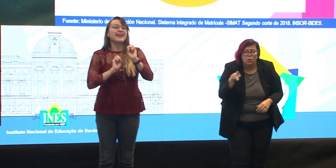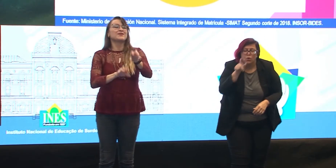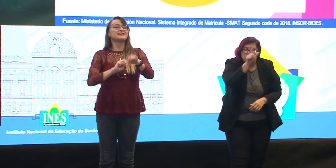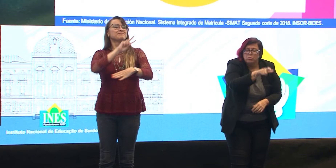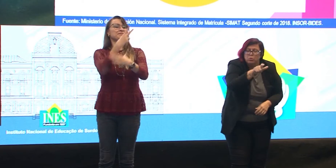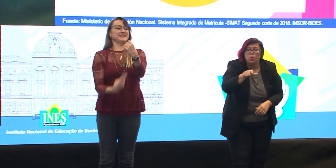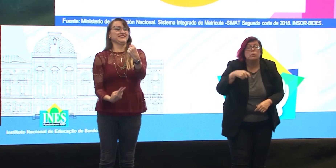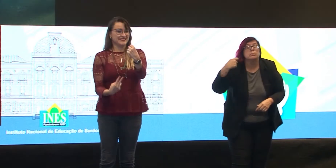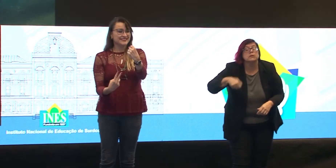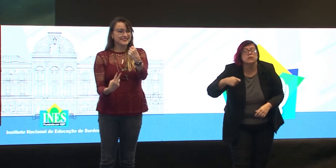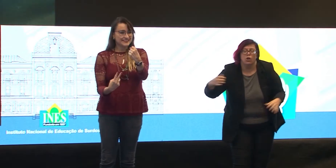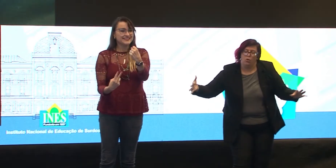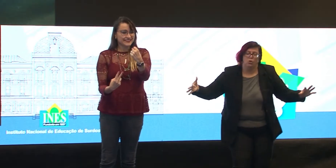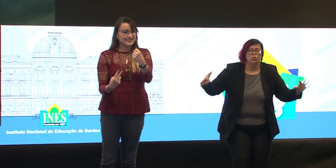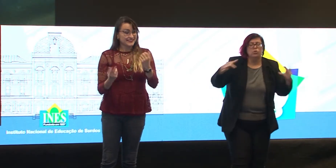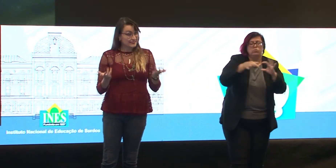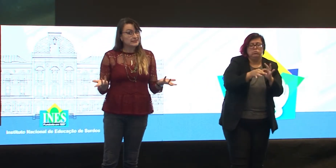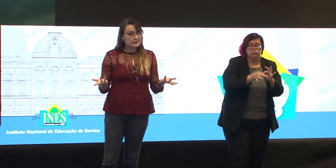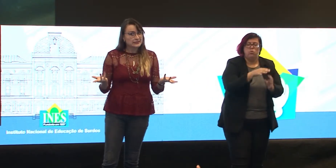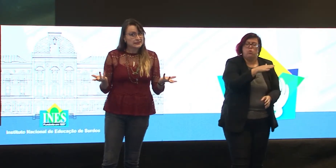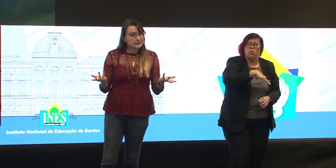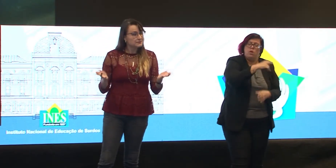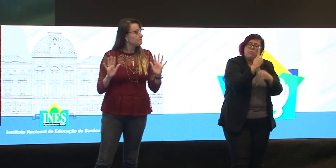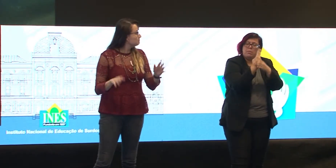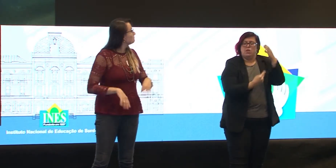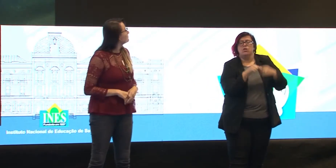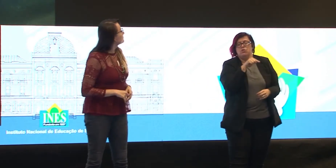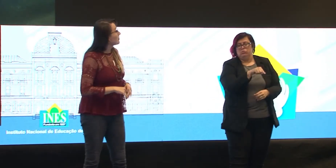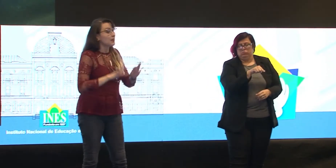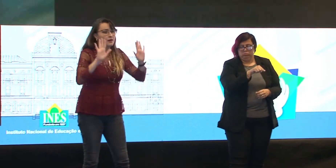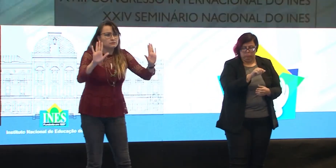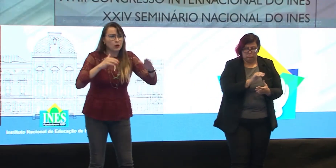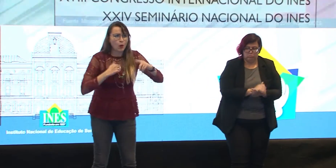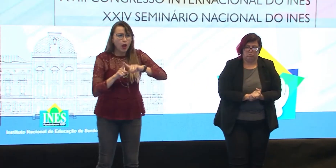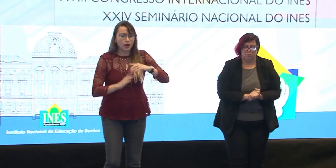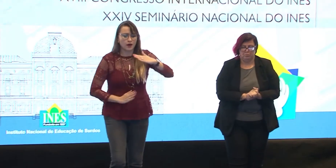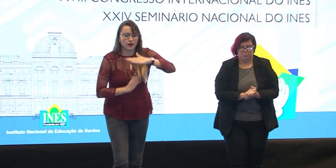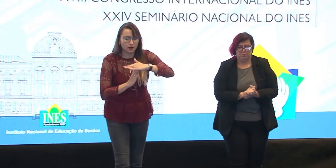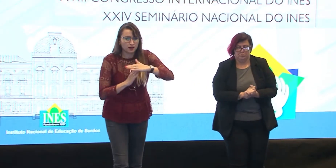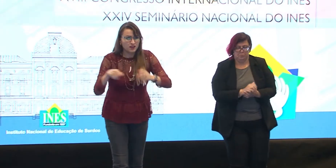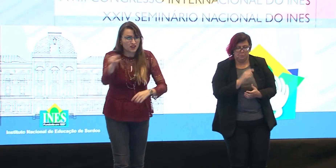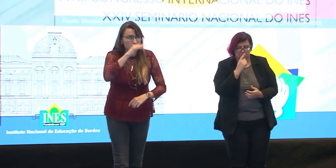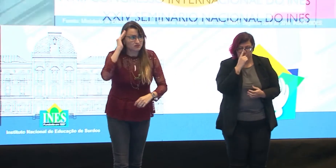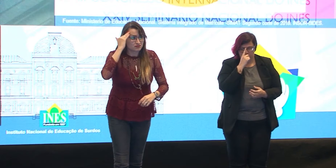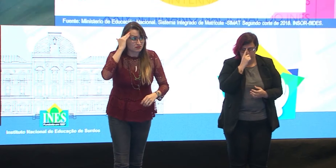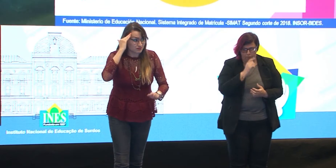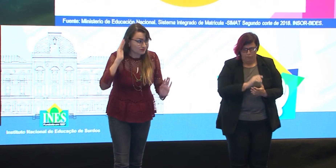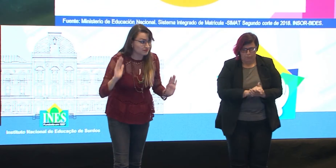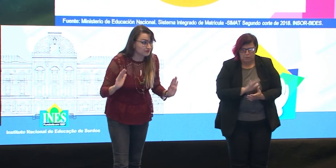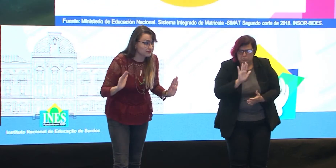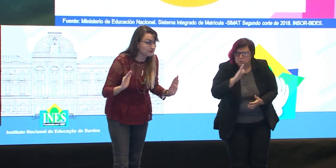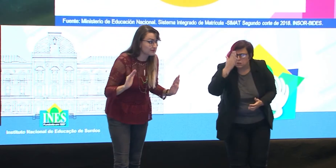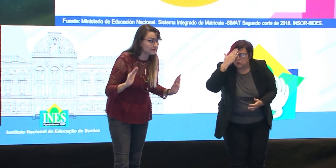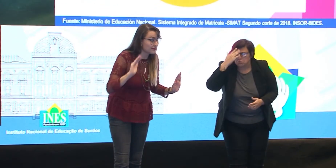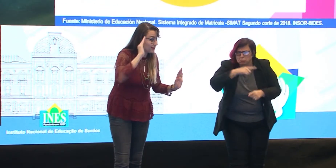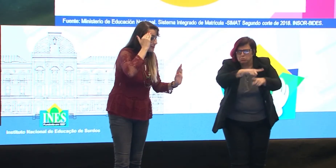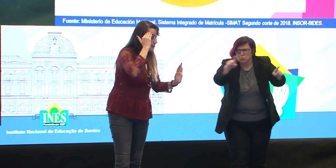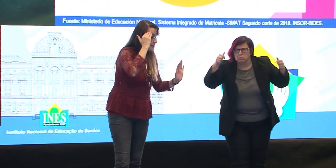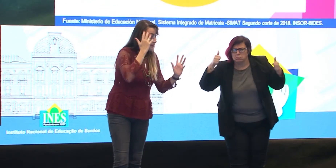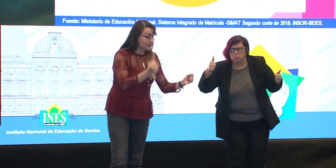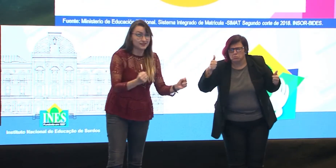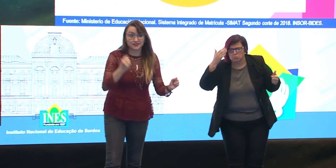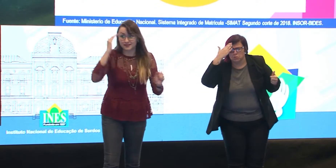pensadas individualmente nos alunos que estão na modalidade da educação inclusiva, tal qual acontece com os alunos que estão na modalidade de